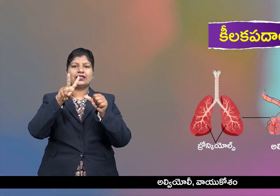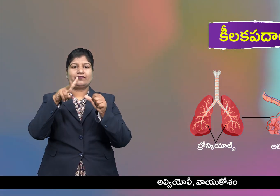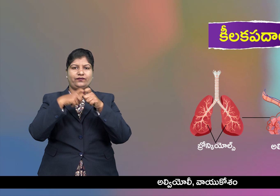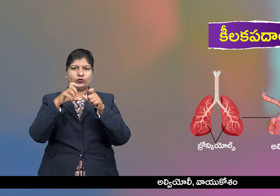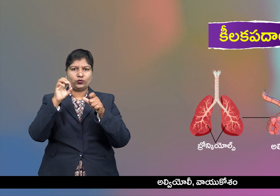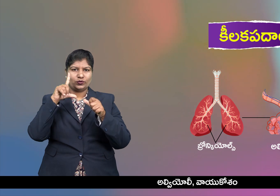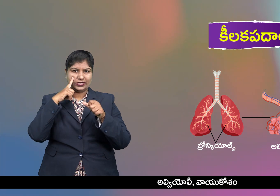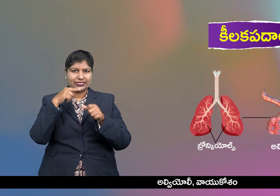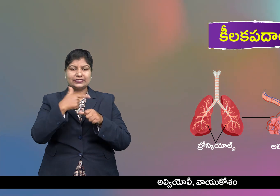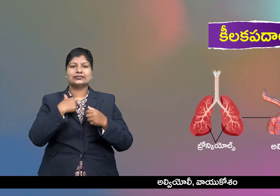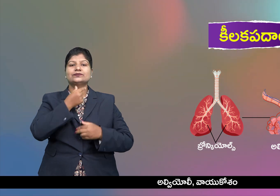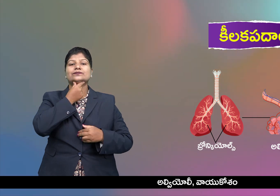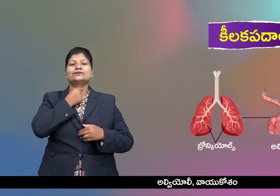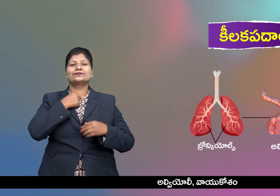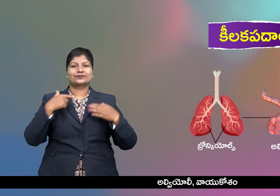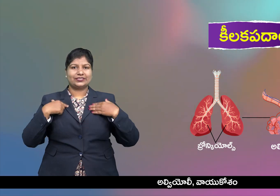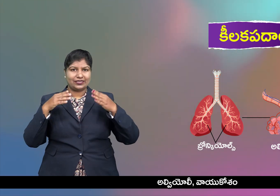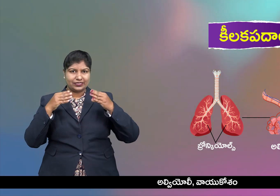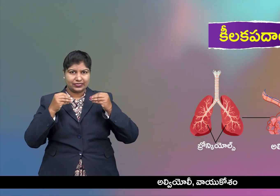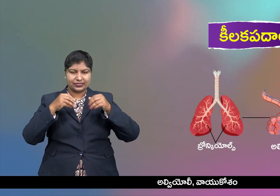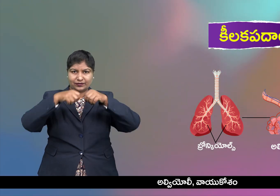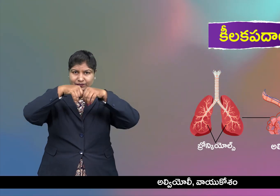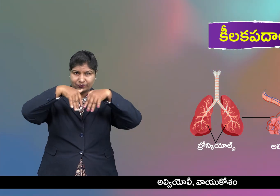అల్వియోలి వాయుకోశం,